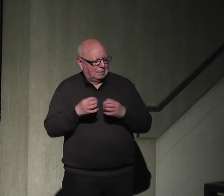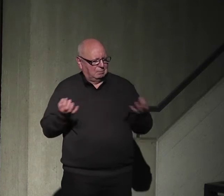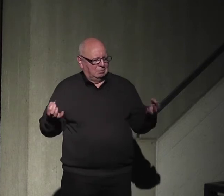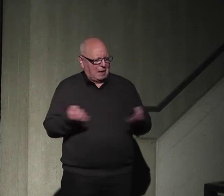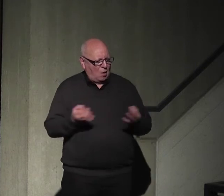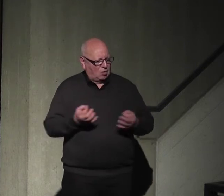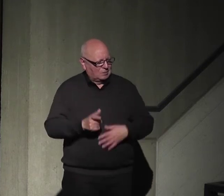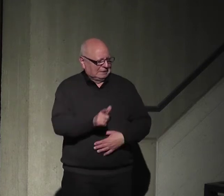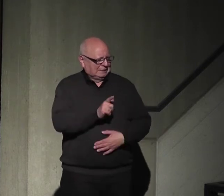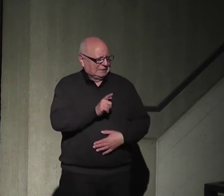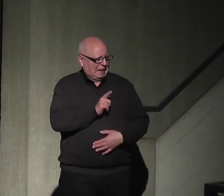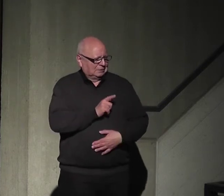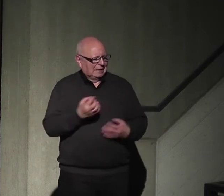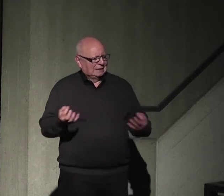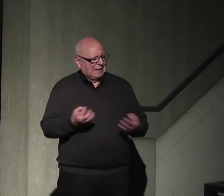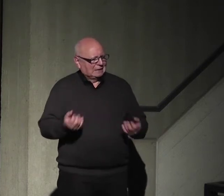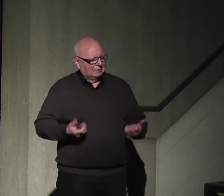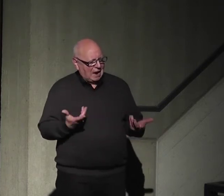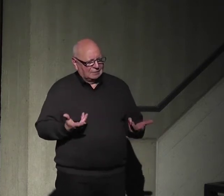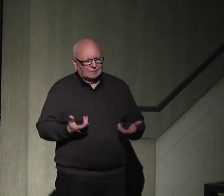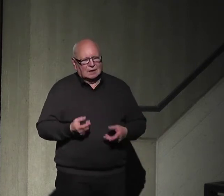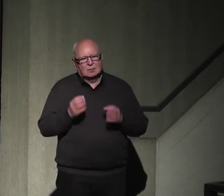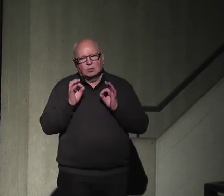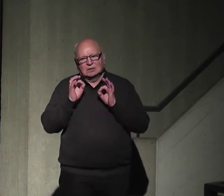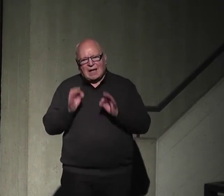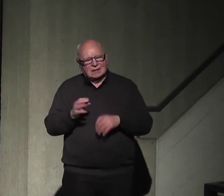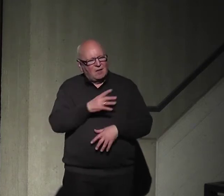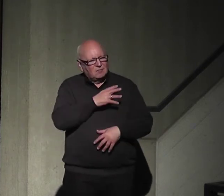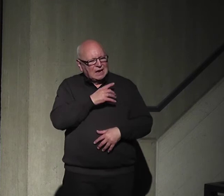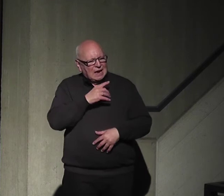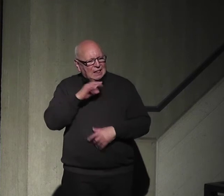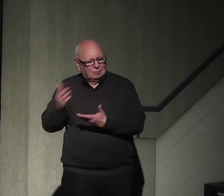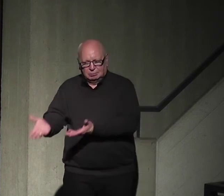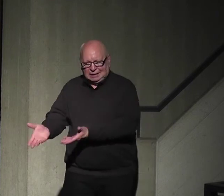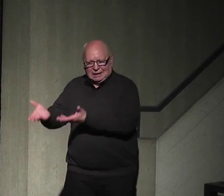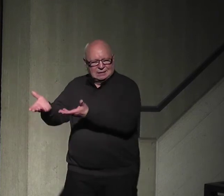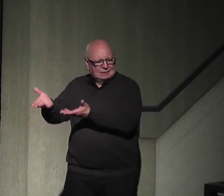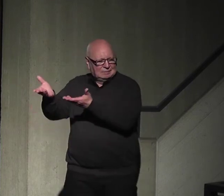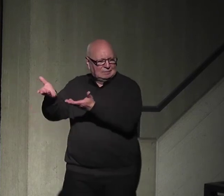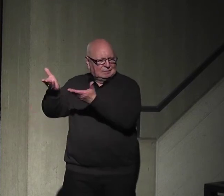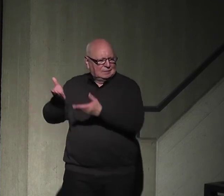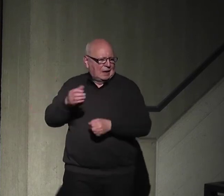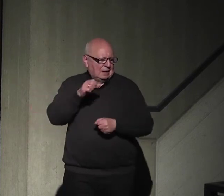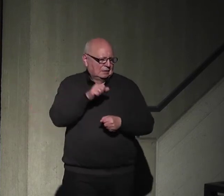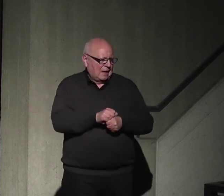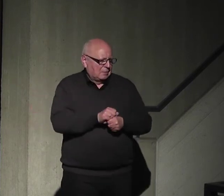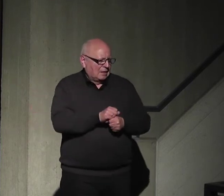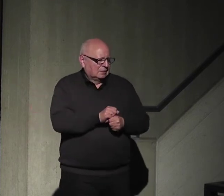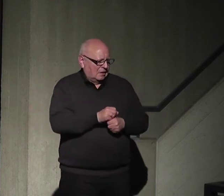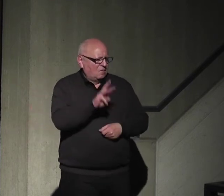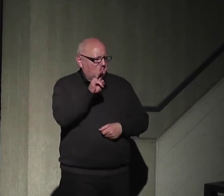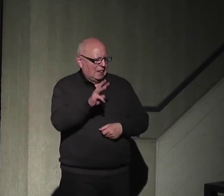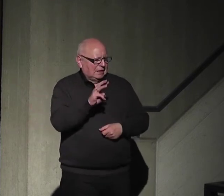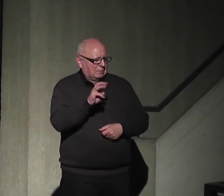bräuchten, um selbst tätig zu werden. Eine gute Tat kann viele weitere hervorbringen, da kann man William Shakespeare